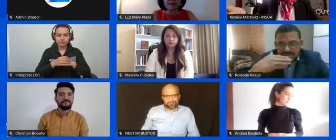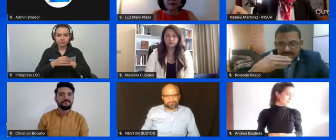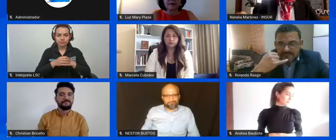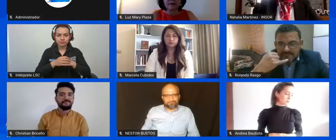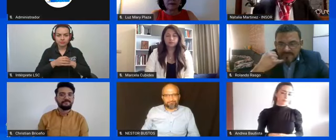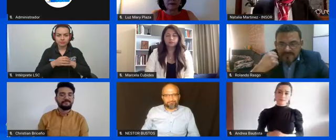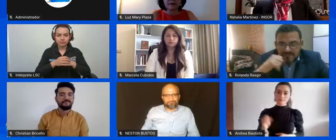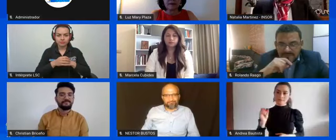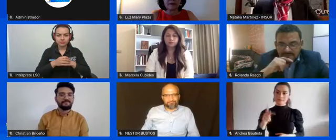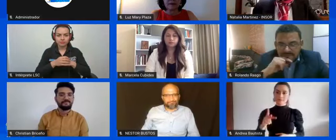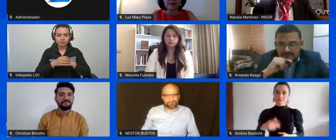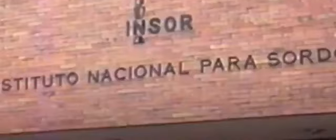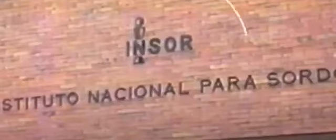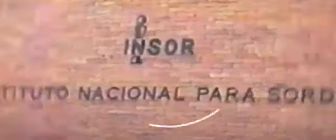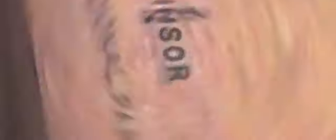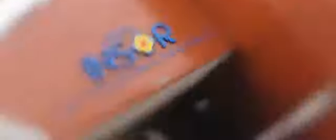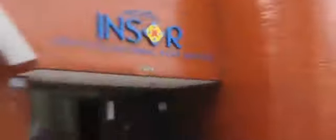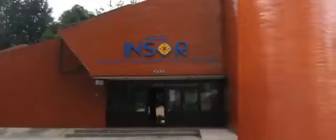Mejor empieza Andrea.